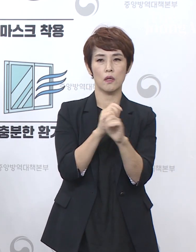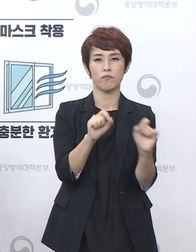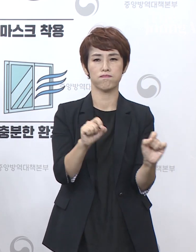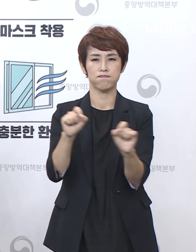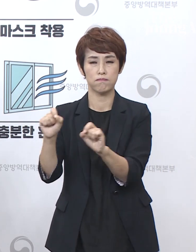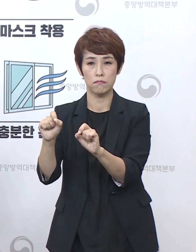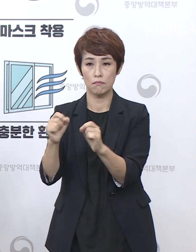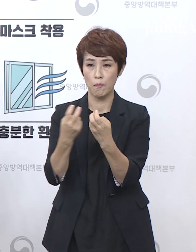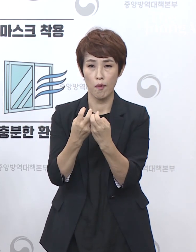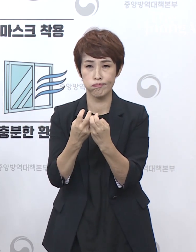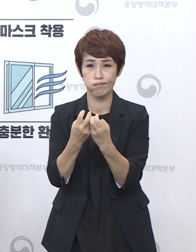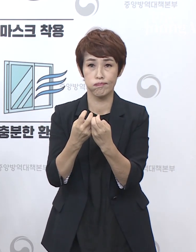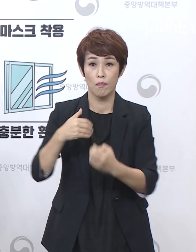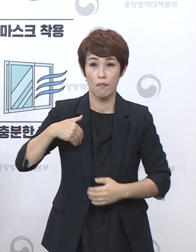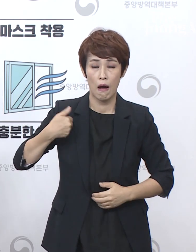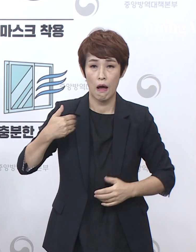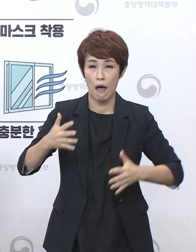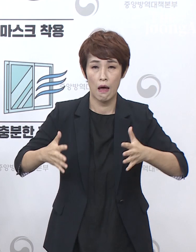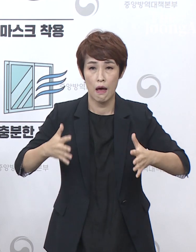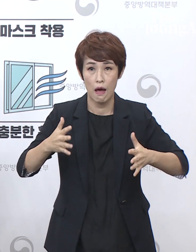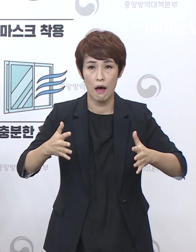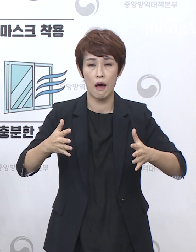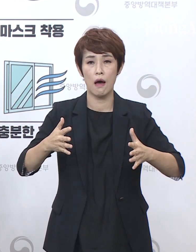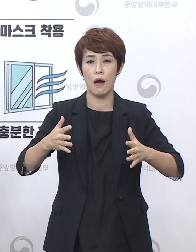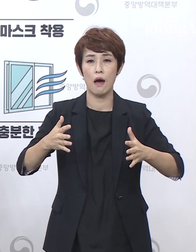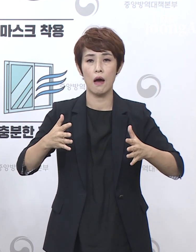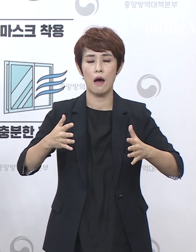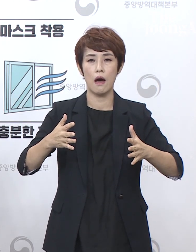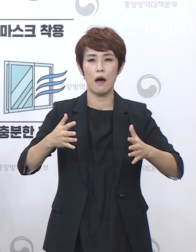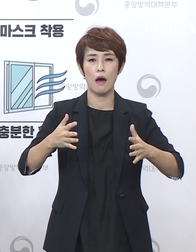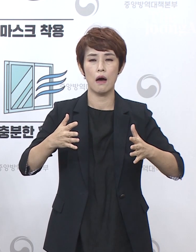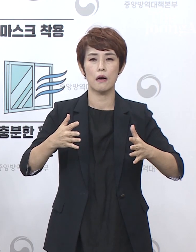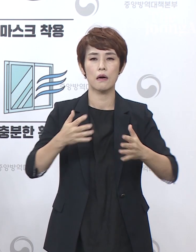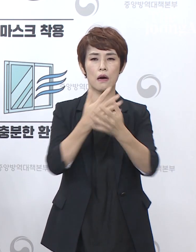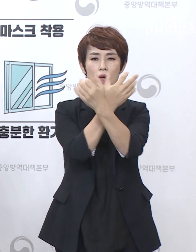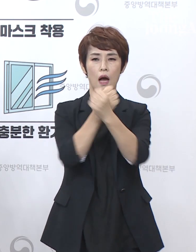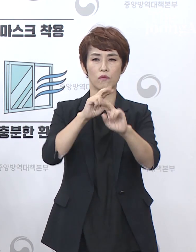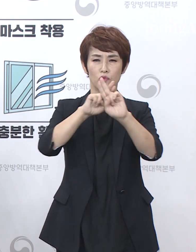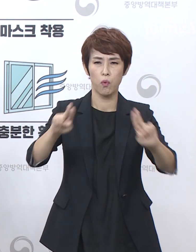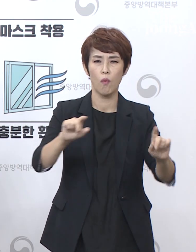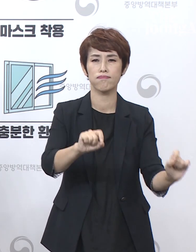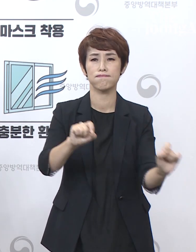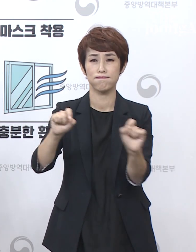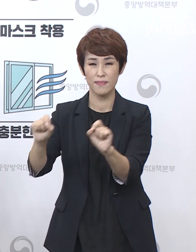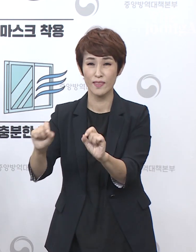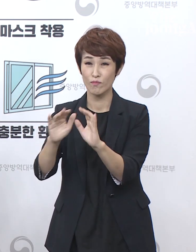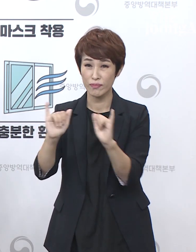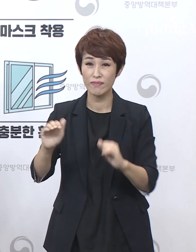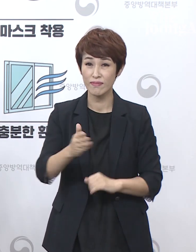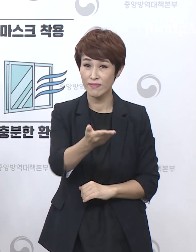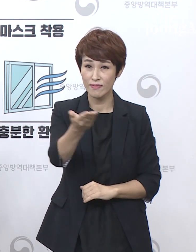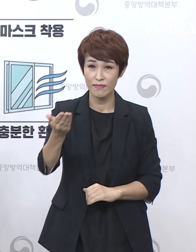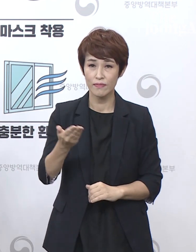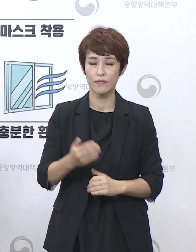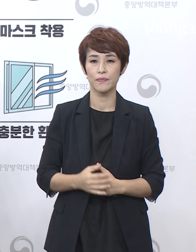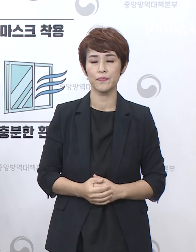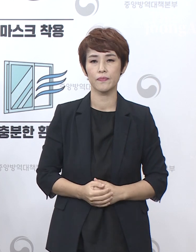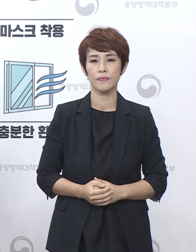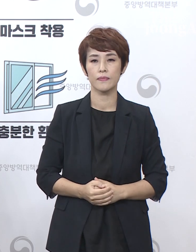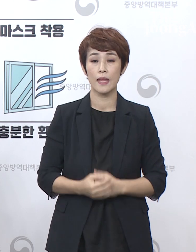방법을 정확하게 알지 못하는 등의 이유로 예약이 취소되거나 연기된 미접종자에 대한